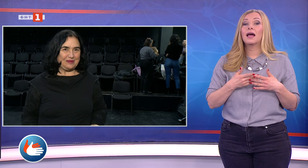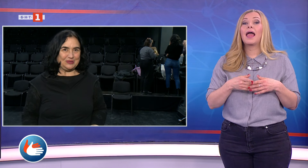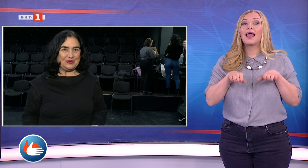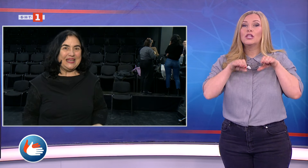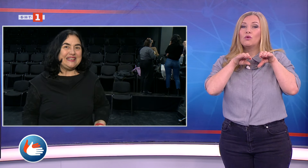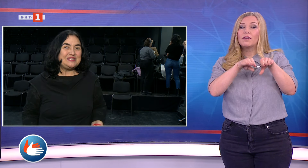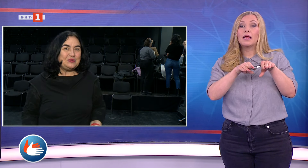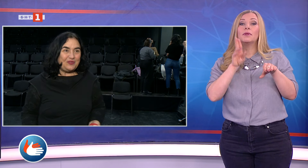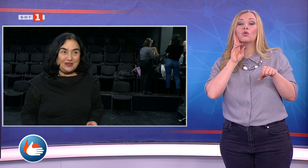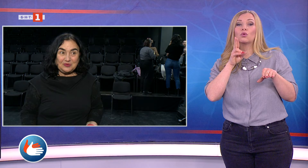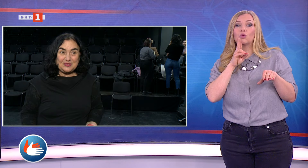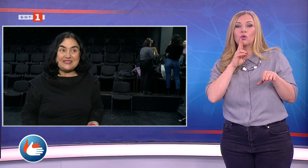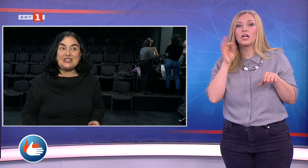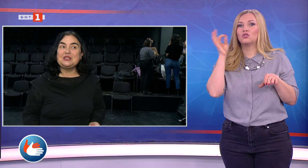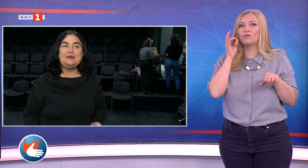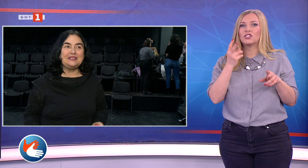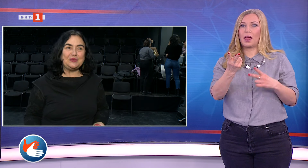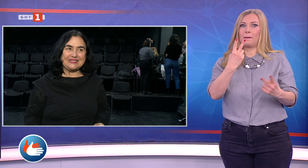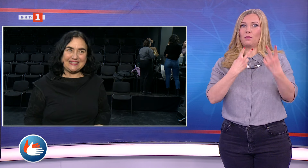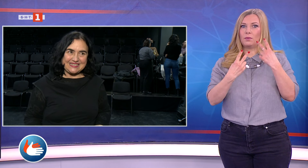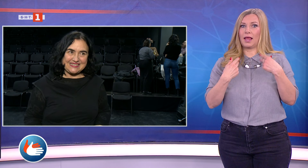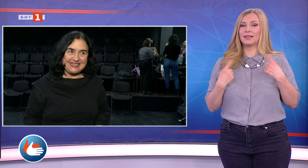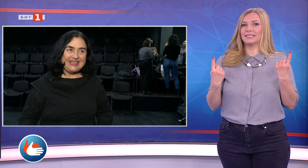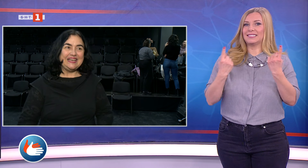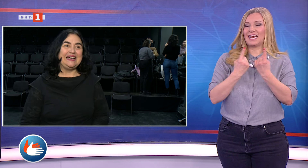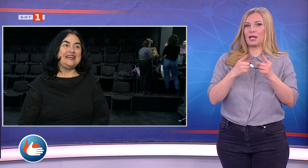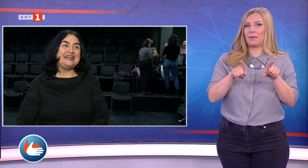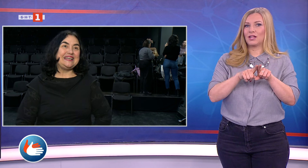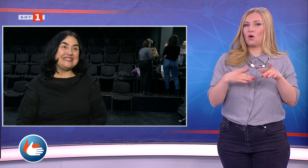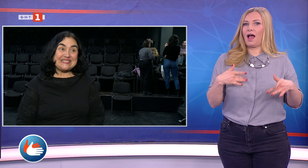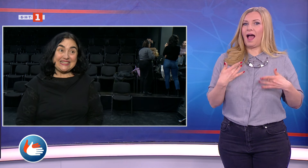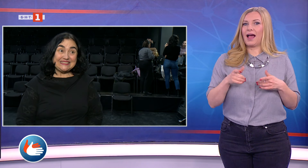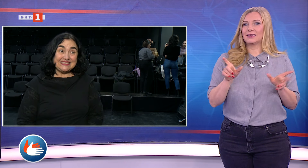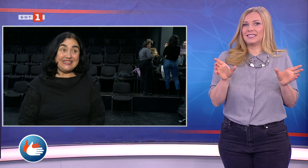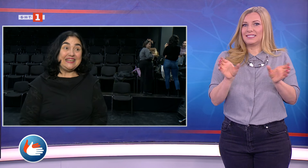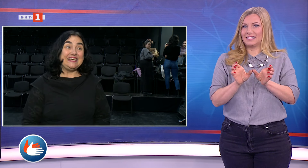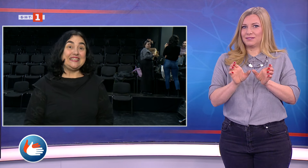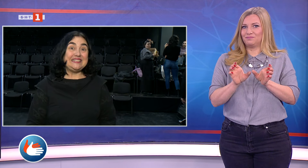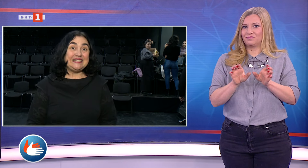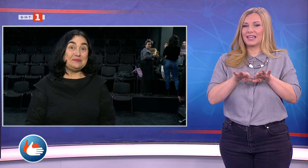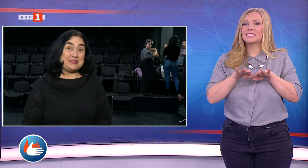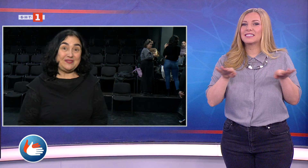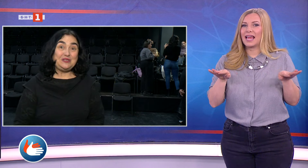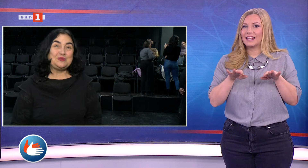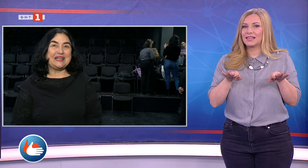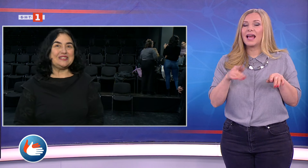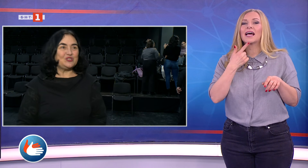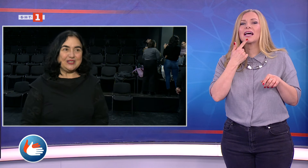едновременно. И съответно се срещнахме като актриси на сцената. Представлението се казваше